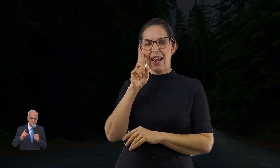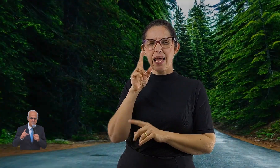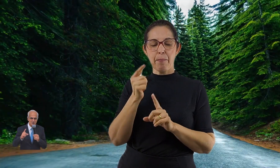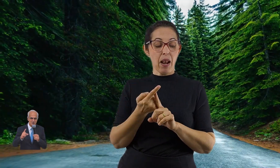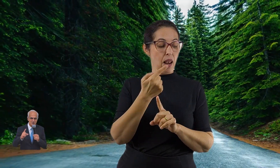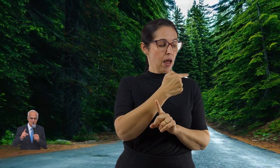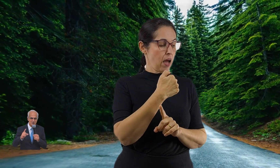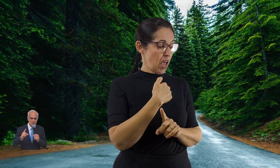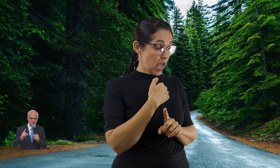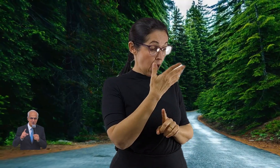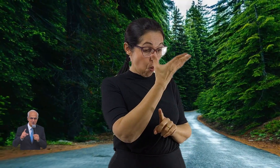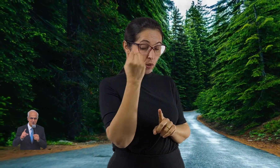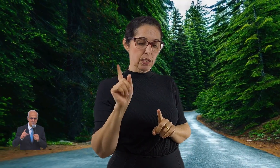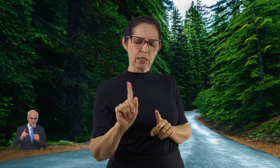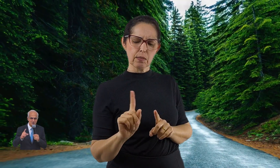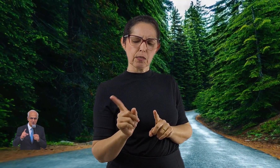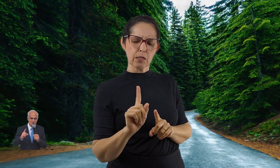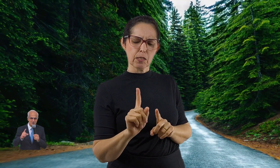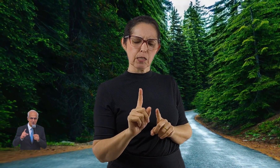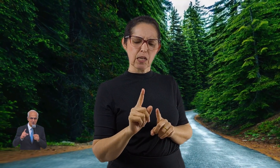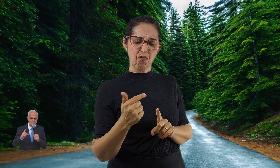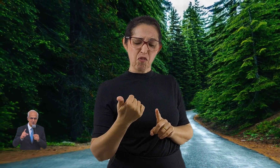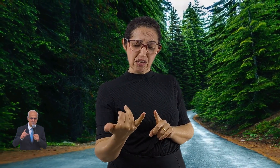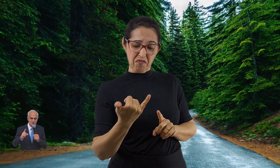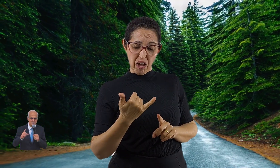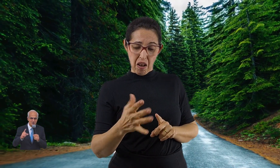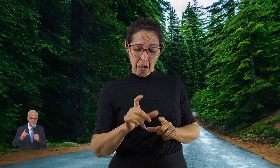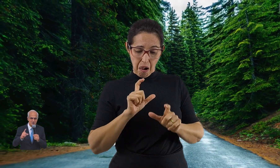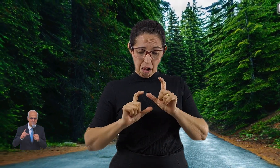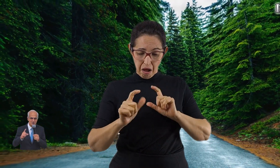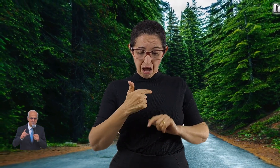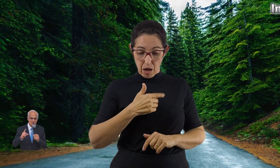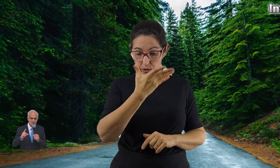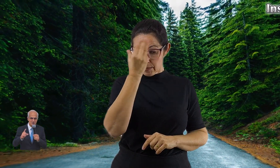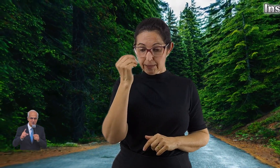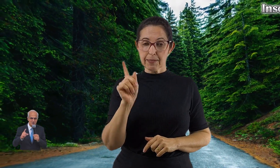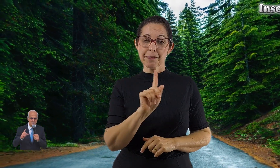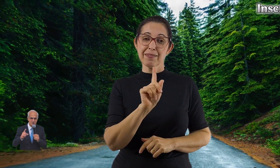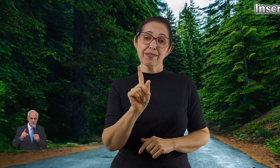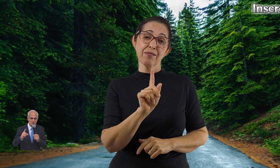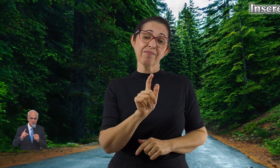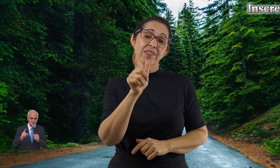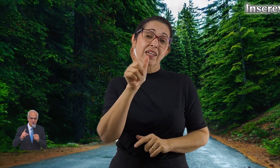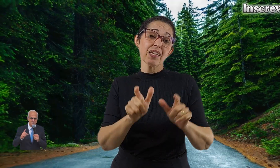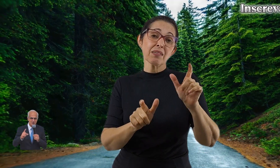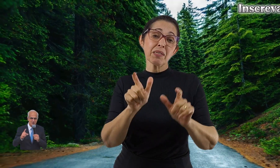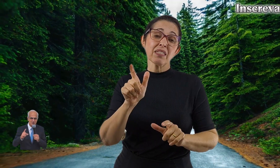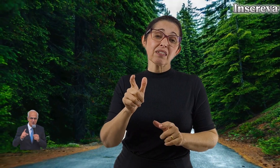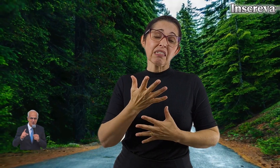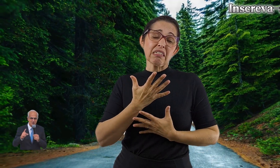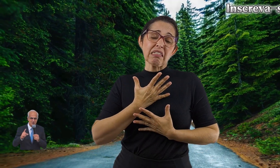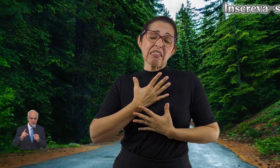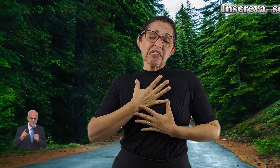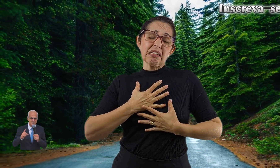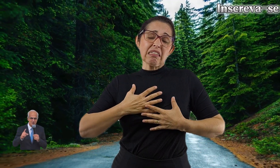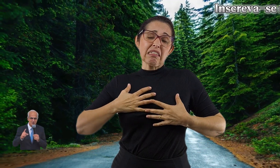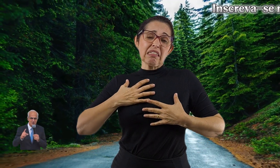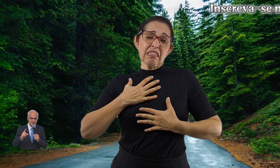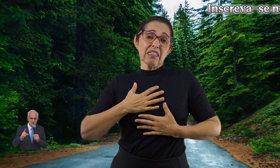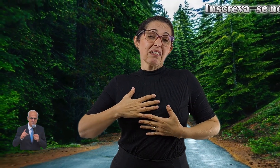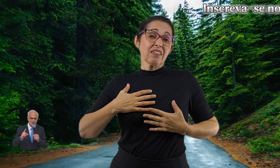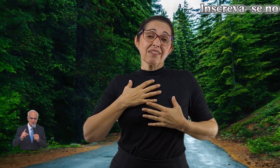disse um dia. Nunca me esqueci o que você falou. E as pessoas fazem disso, às vezes, a sua derrota. As mágoas